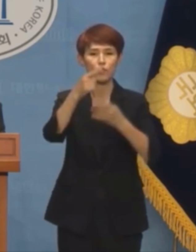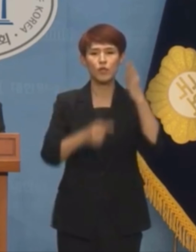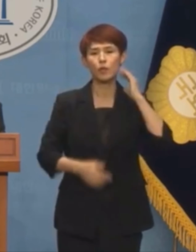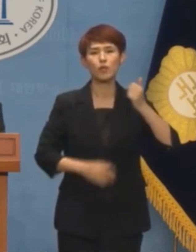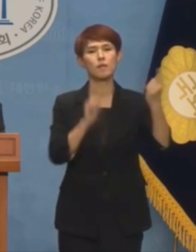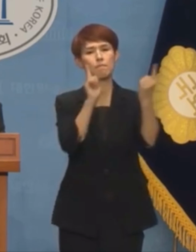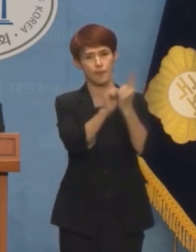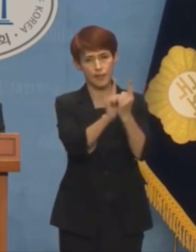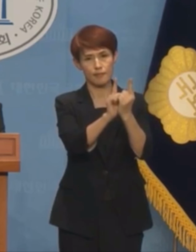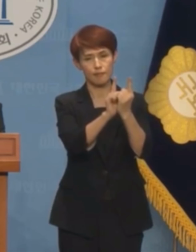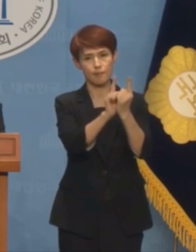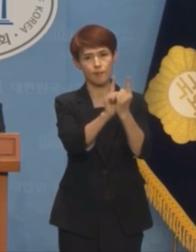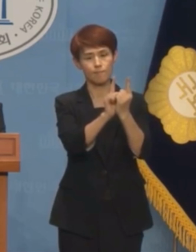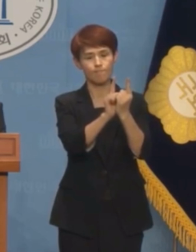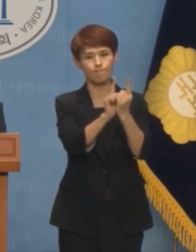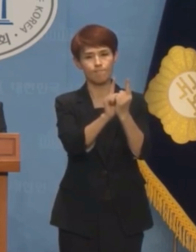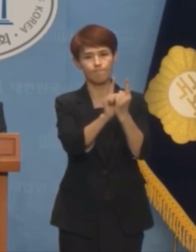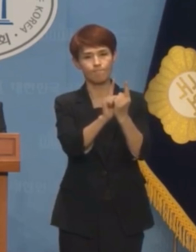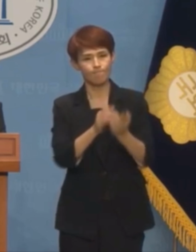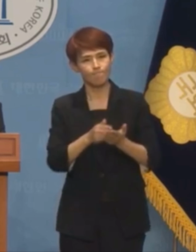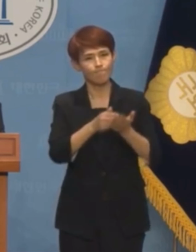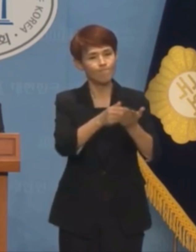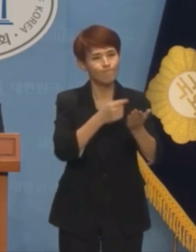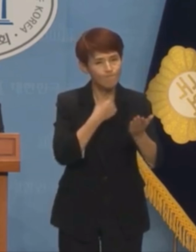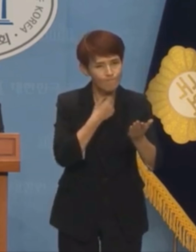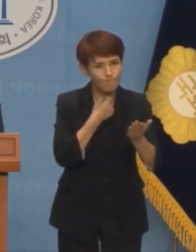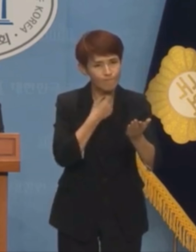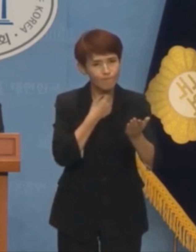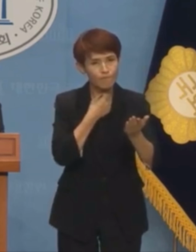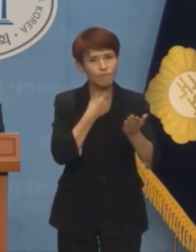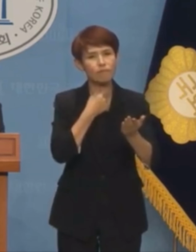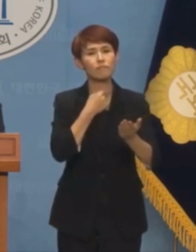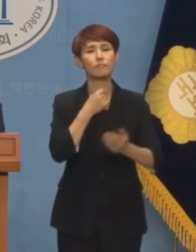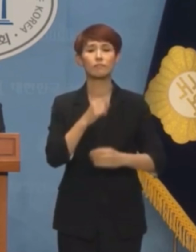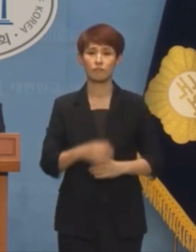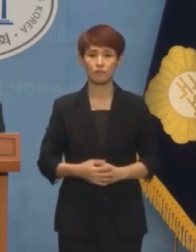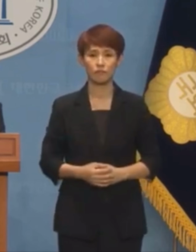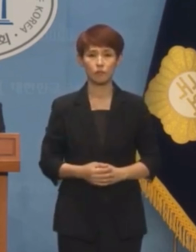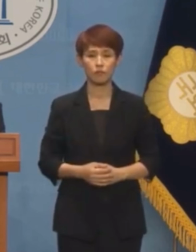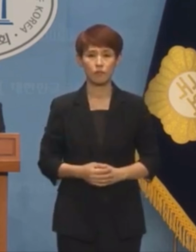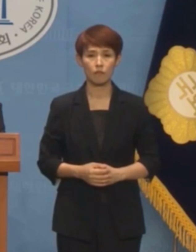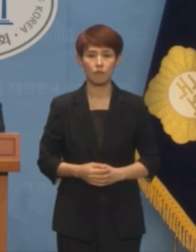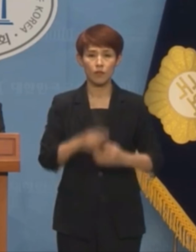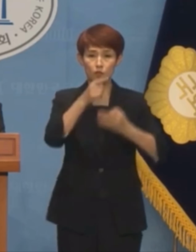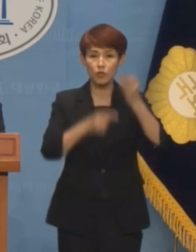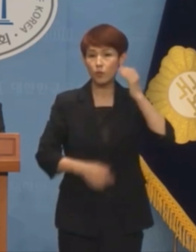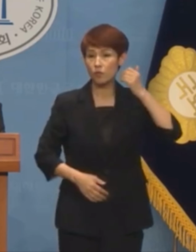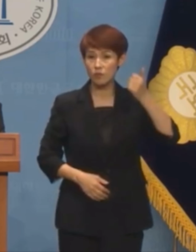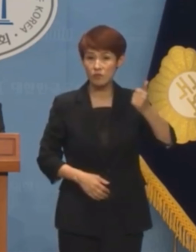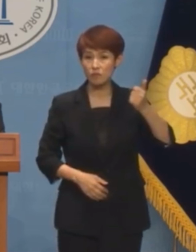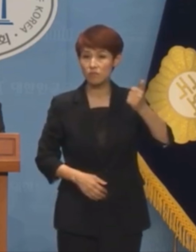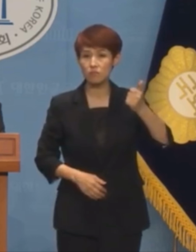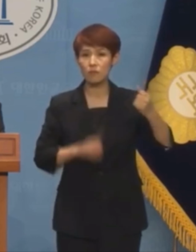예의를 갖춰 단호하게 드릴 말씀이 있다고 밝힌 바 있습니다 윤 대통령 쪽에서